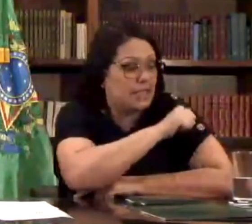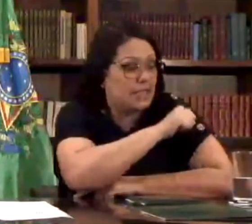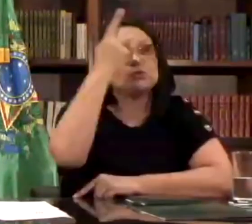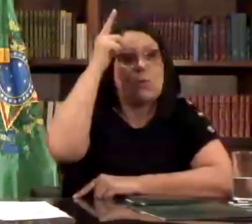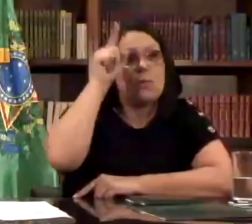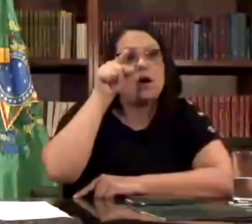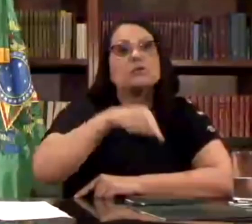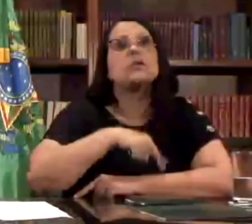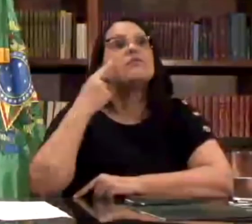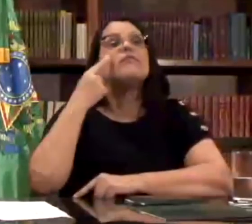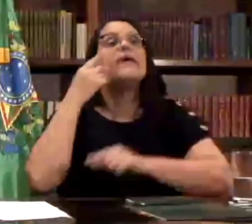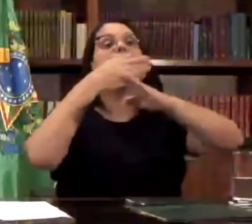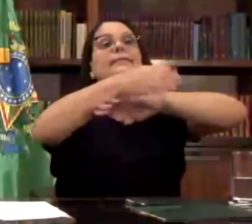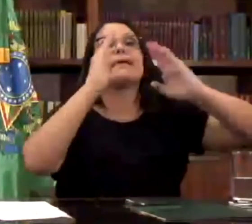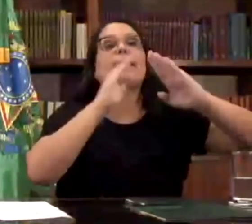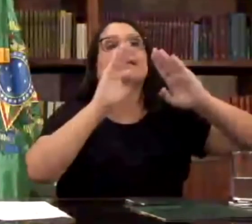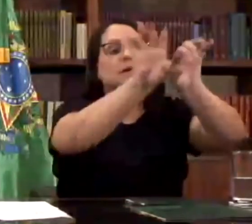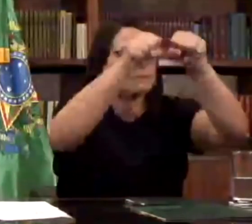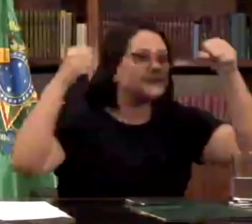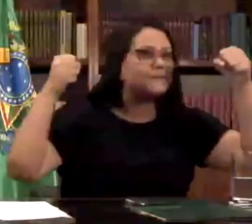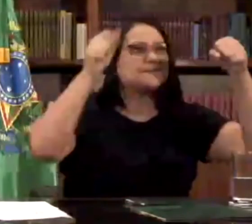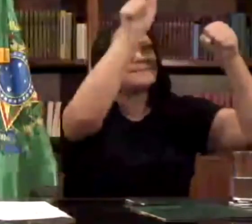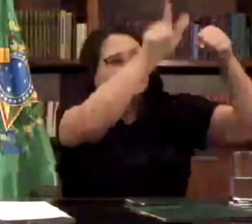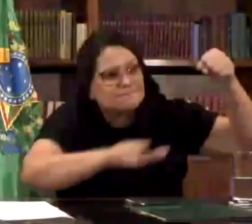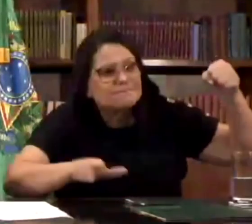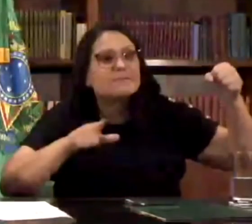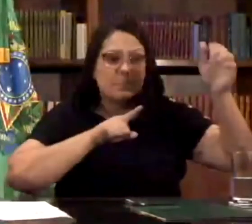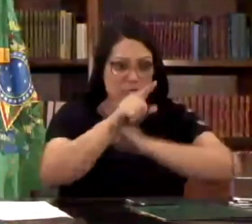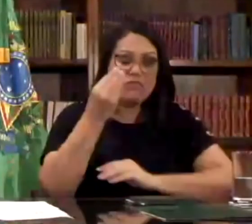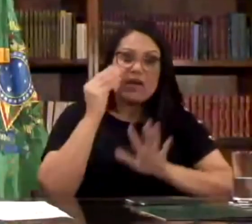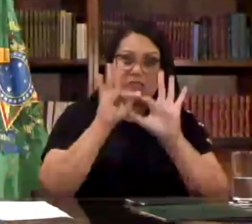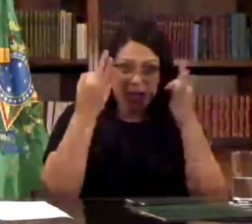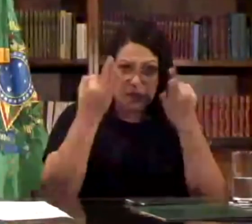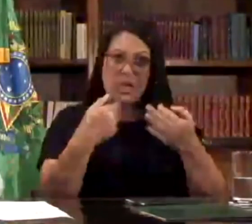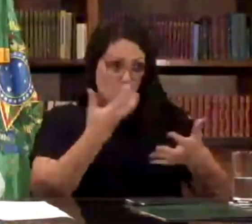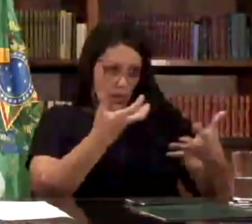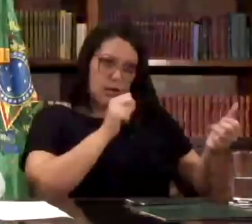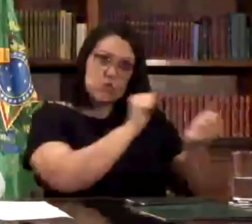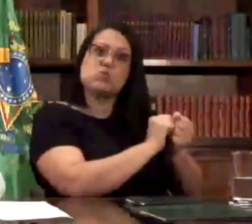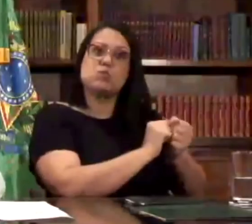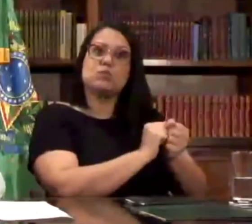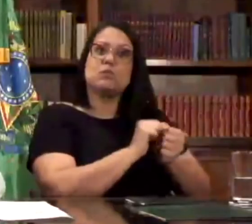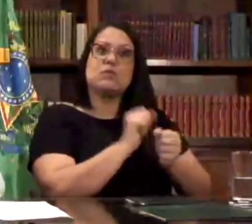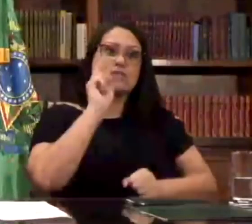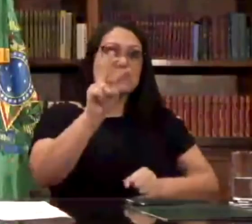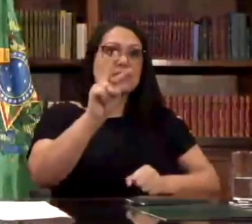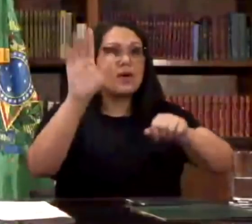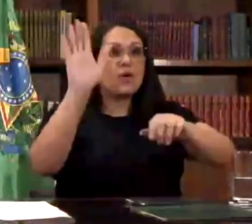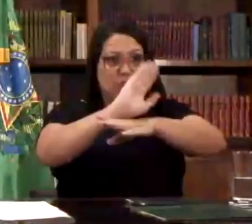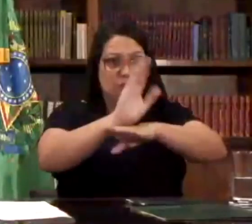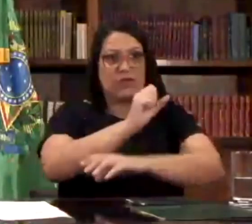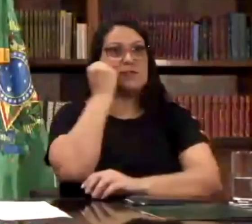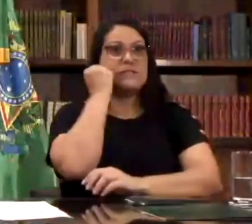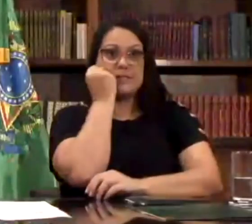ele tiver geladeira, abre a geladeira, pergunta quem tem para alimentar em casa. Vê como é que ficam as famílias, muitas vezes, como está no vídeo aí do Silas